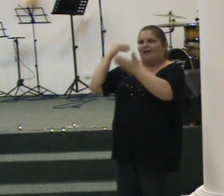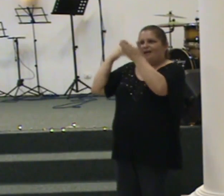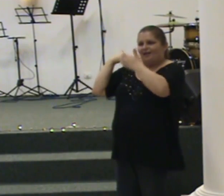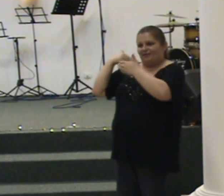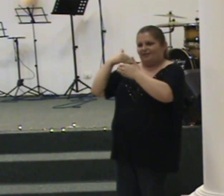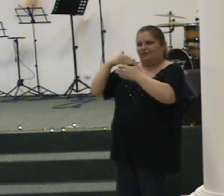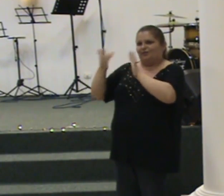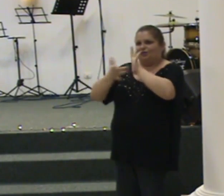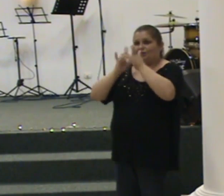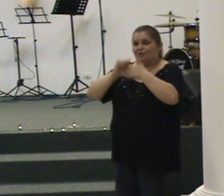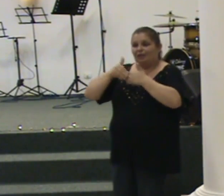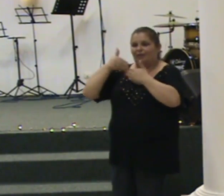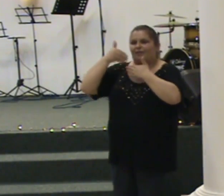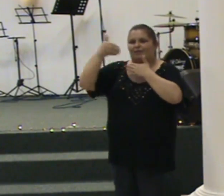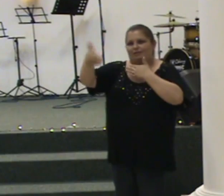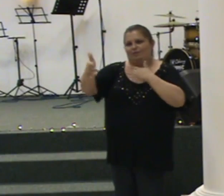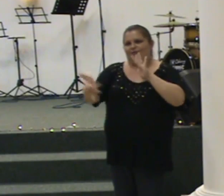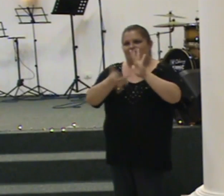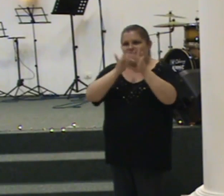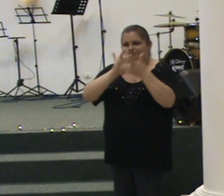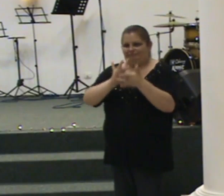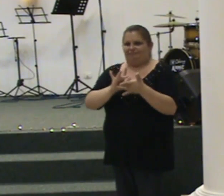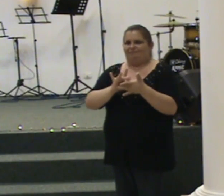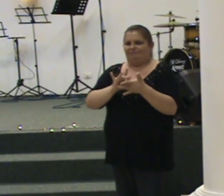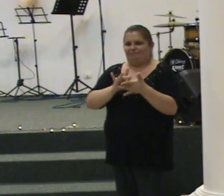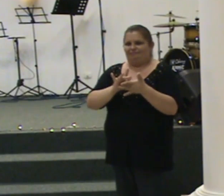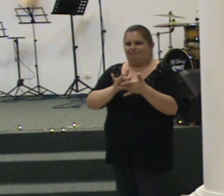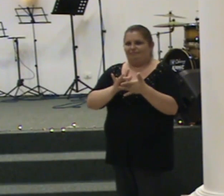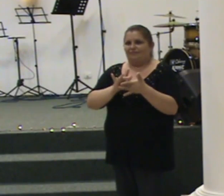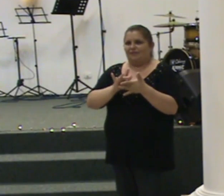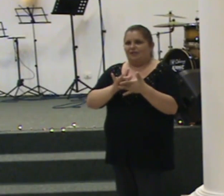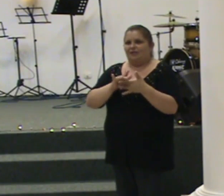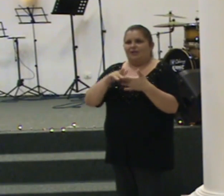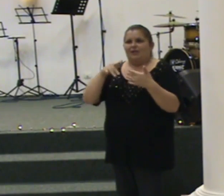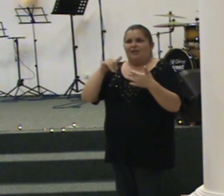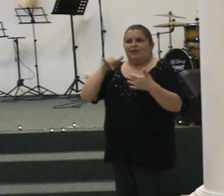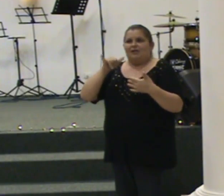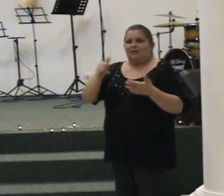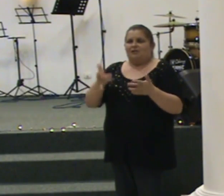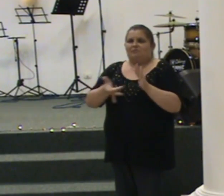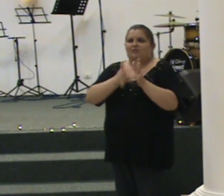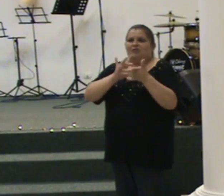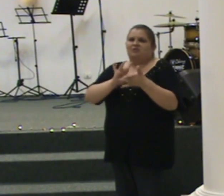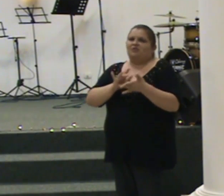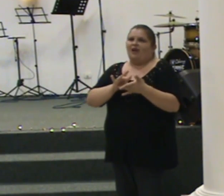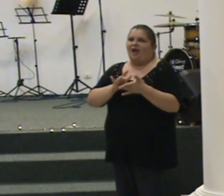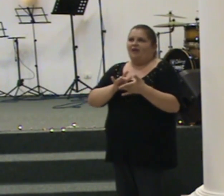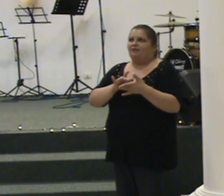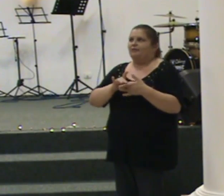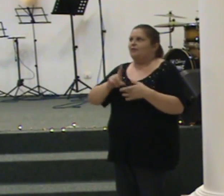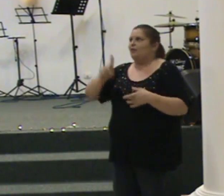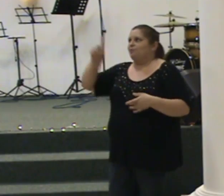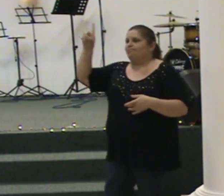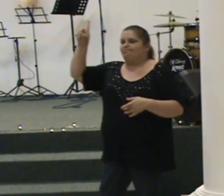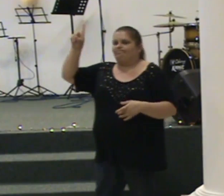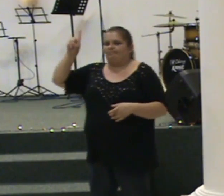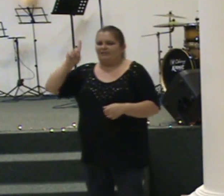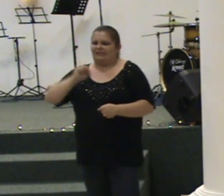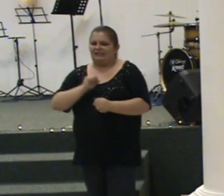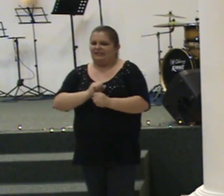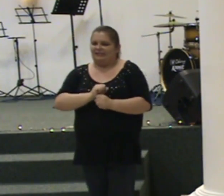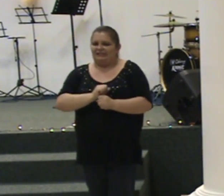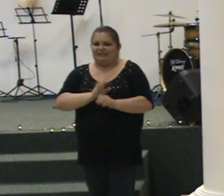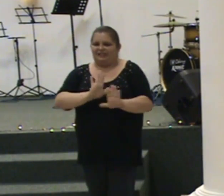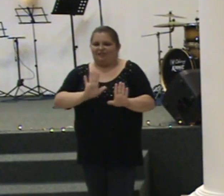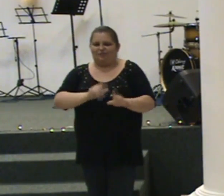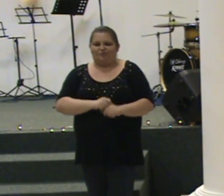Jesus e existe a história depois de Jesus. Se não tivesse nascido Jesus, se Deus não tivesse mandado o seu Filho, nós não